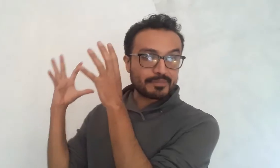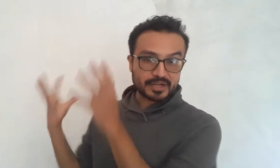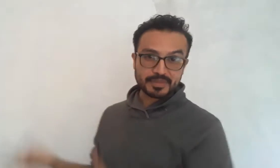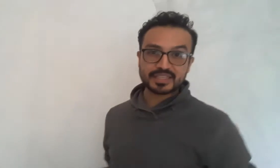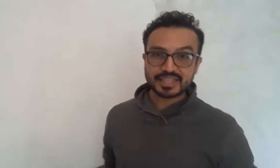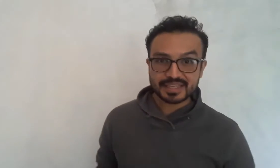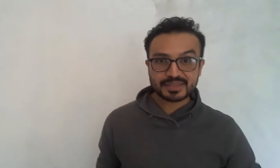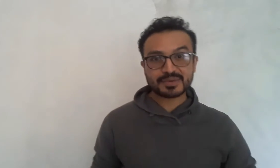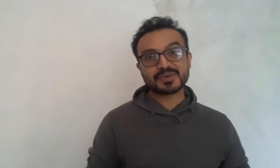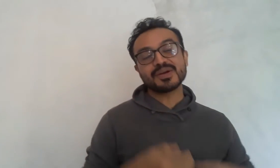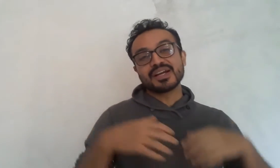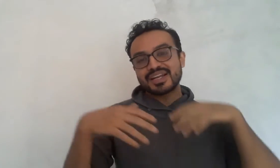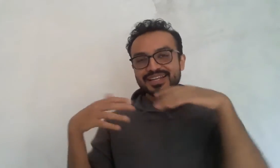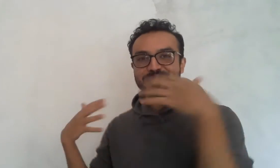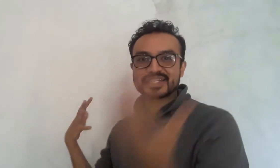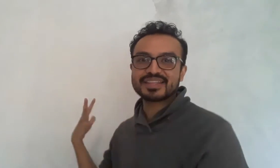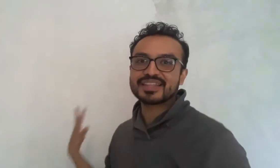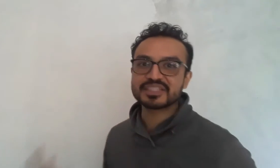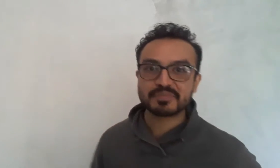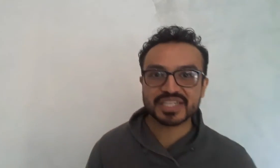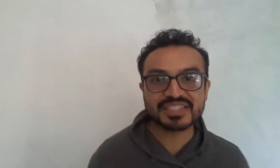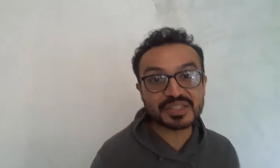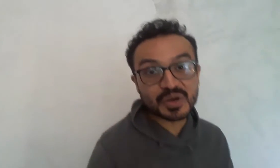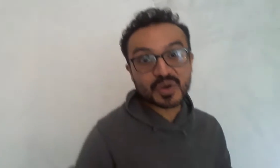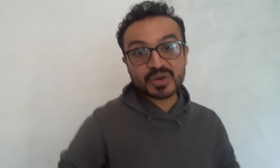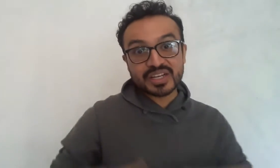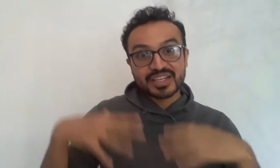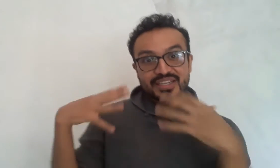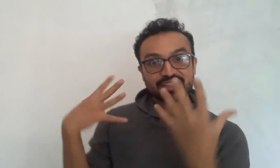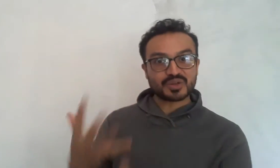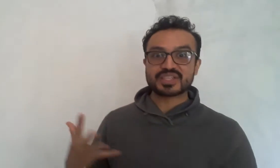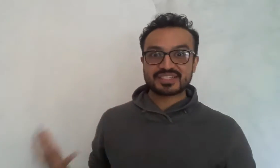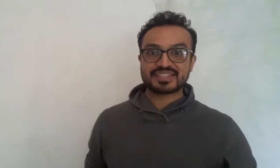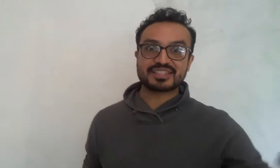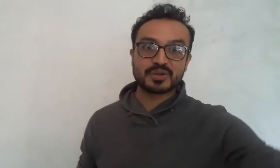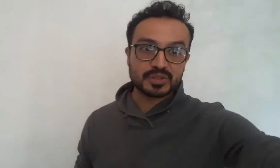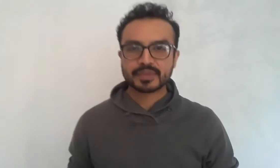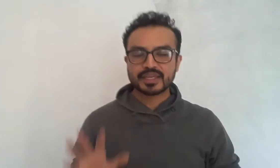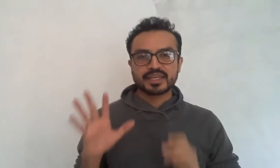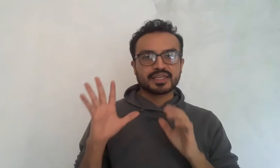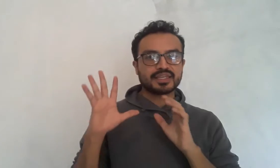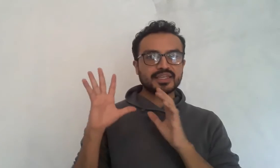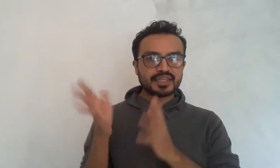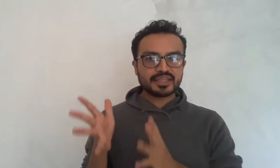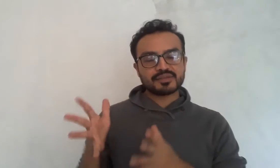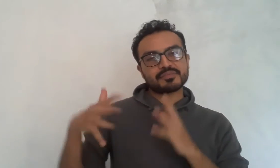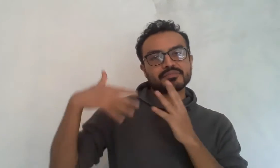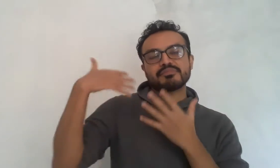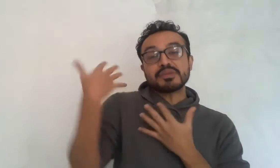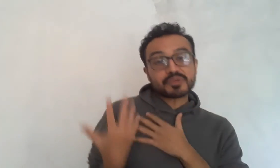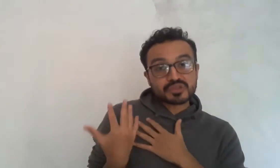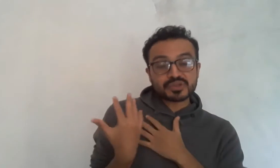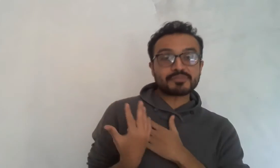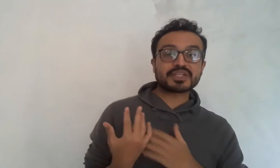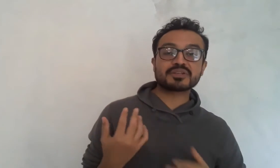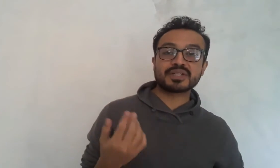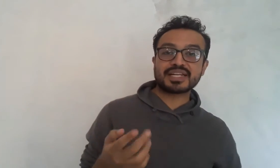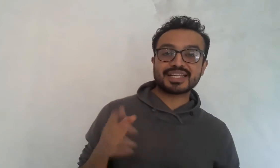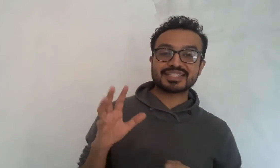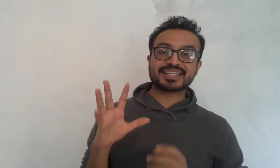permitido, la libertad de expresión y todas estas cosas. Y mi postura personal es que